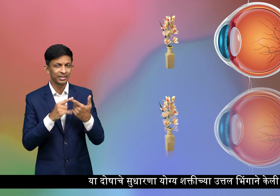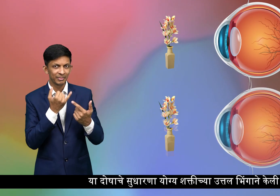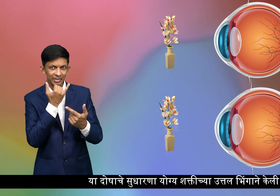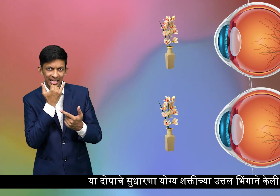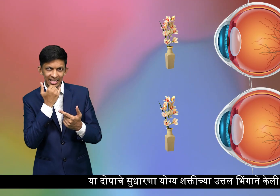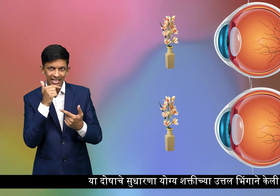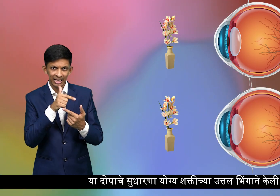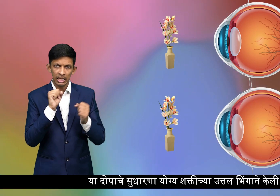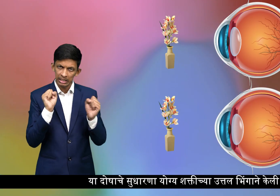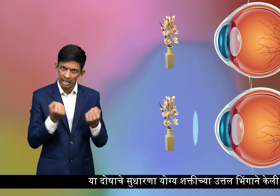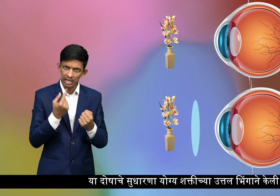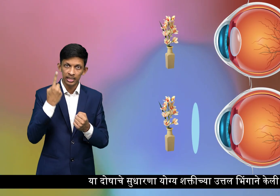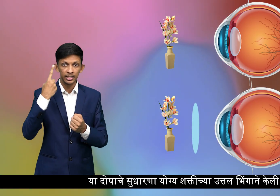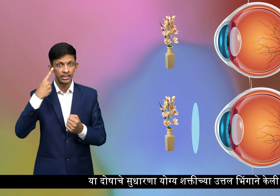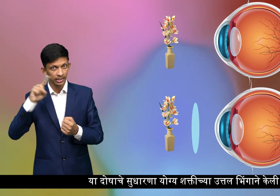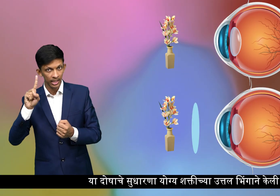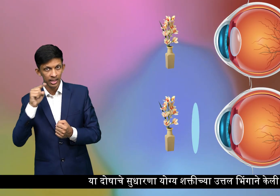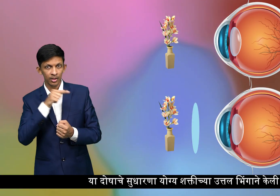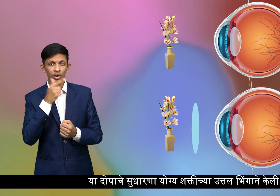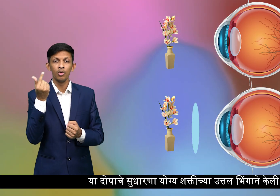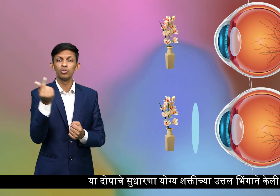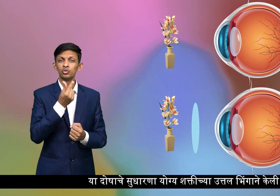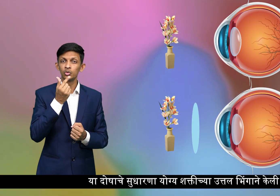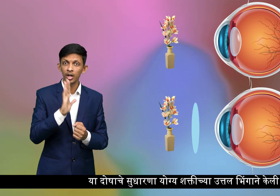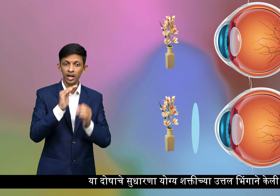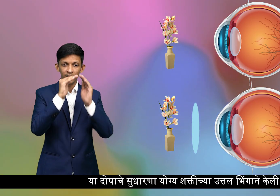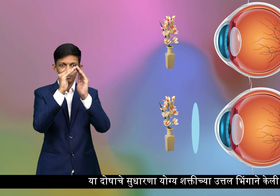या दोषाची सुधारणा योग्य शक्तीच्या उत्तल भिंगाने केली जाते.